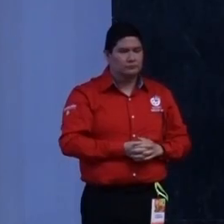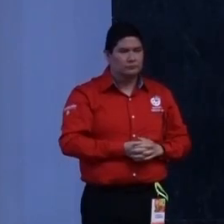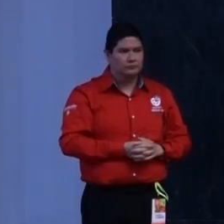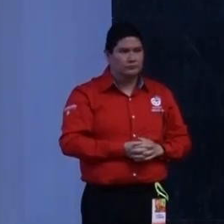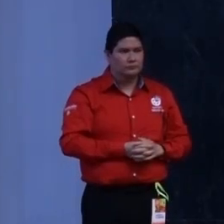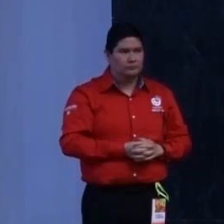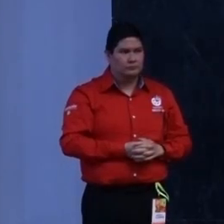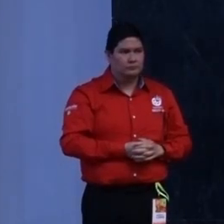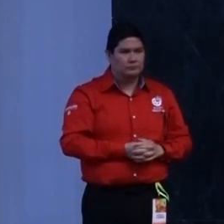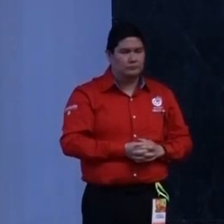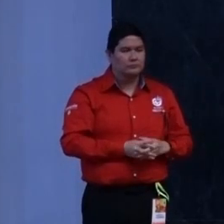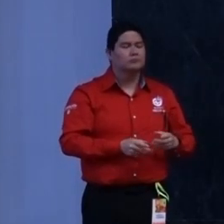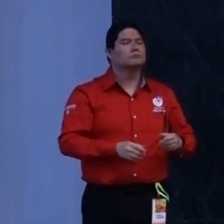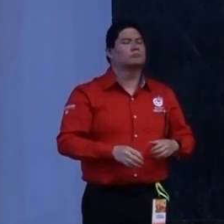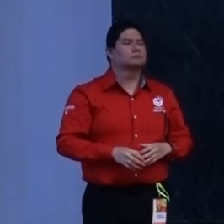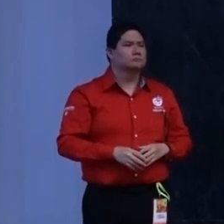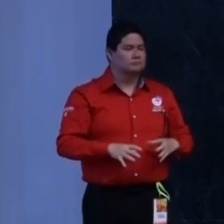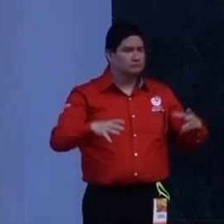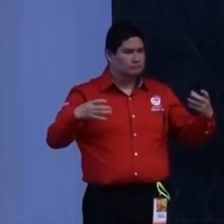y un vínculo